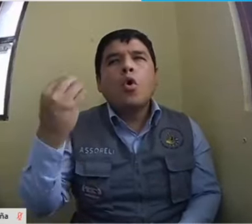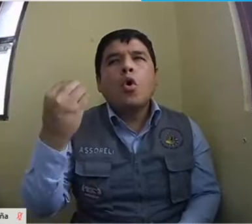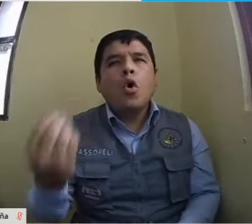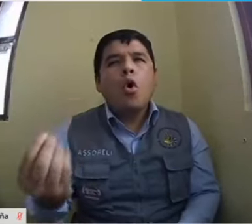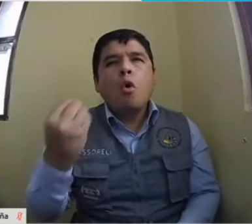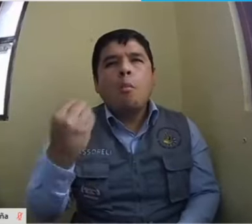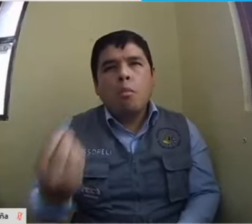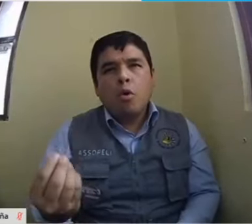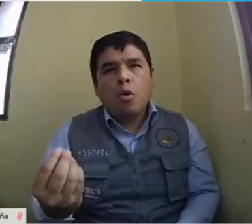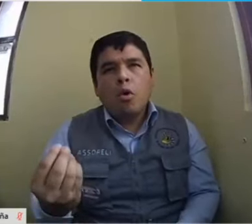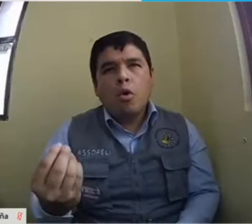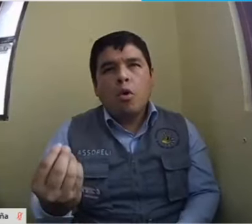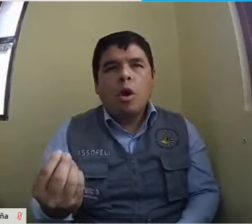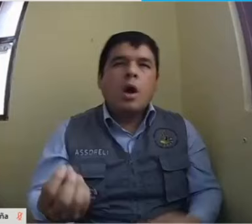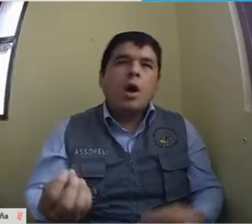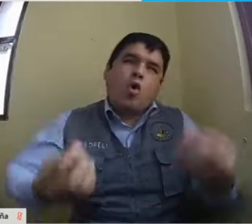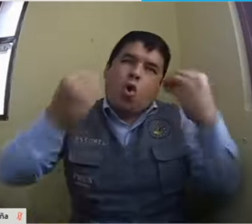Vamos a repasar las preguntas. ¿Recuerdan cómo?